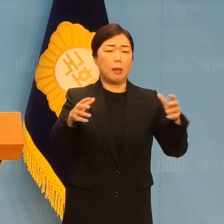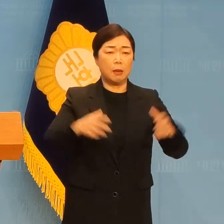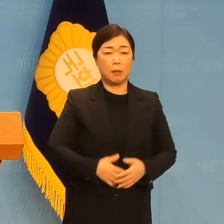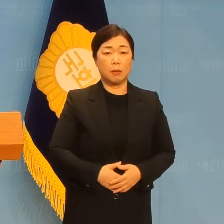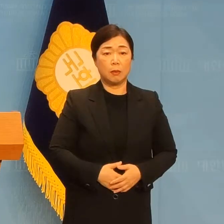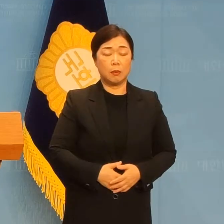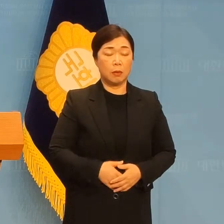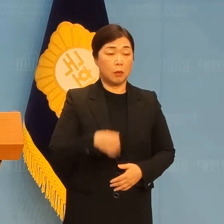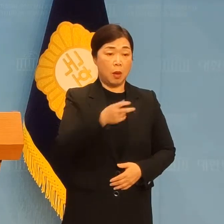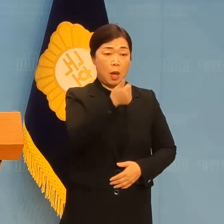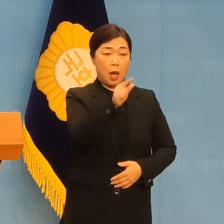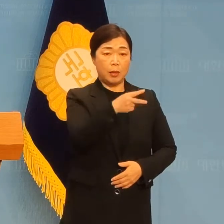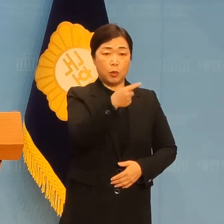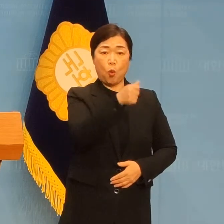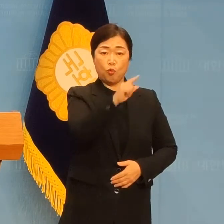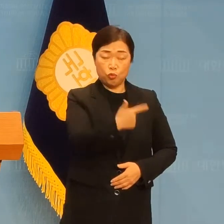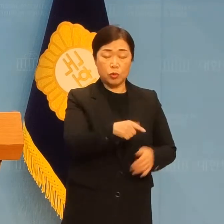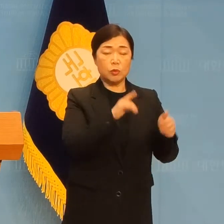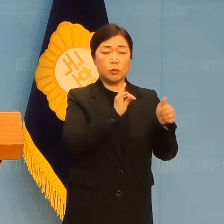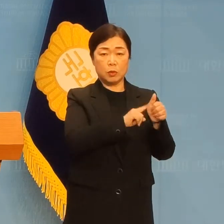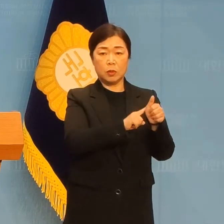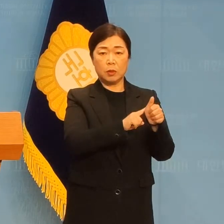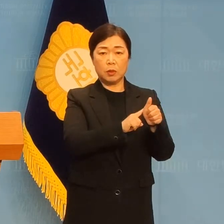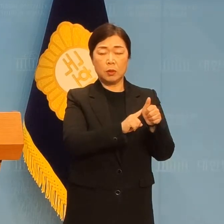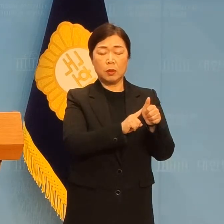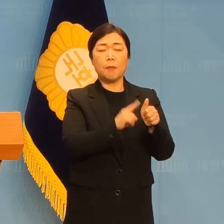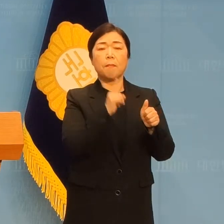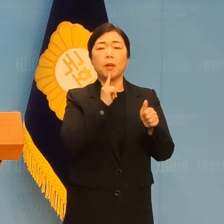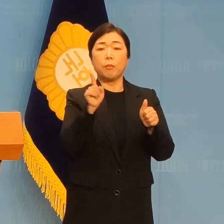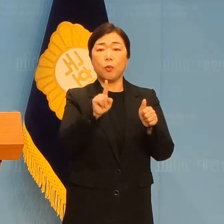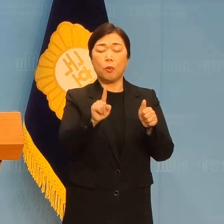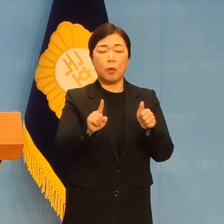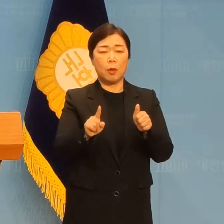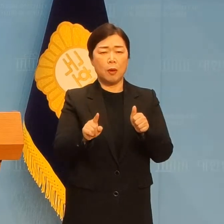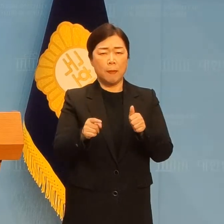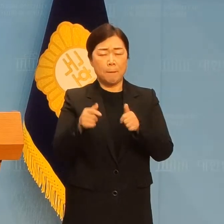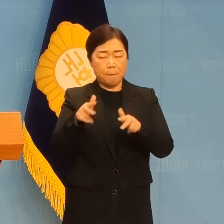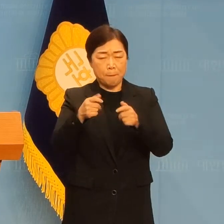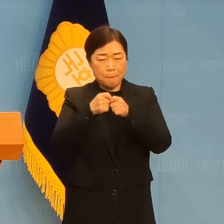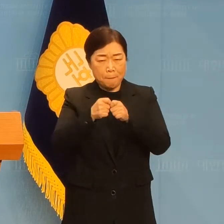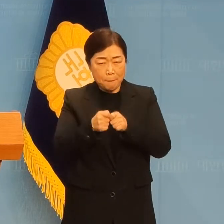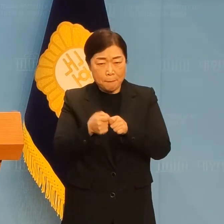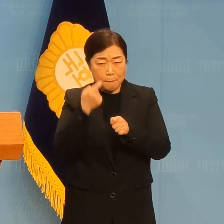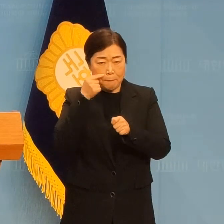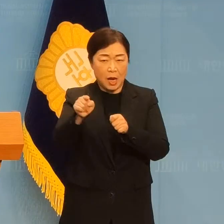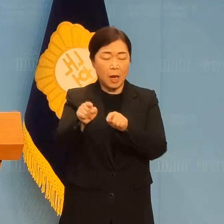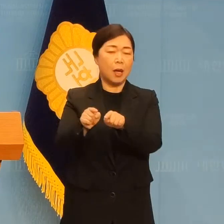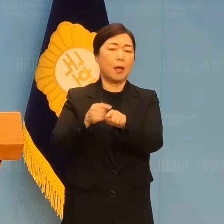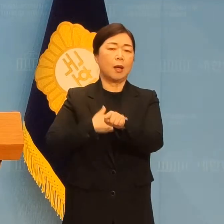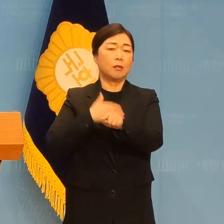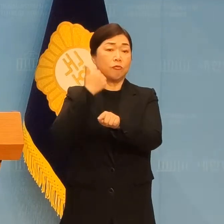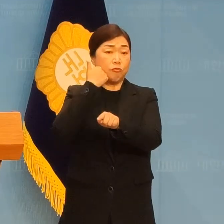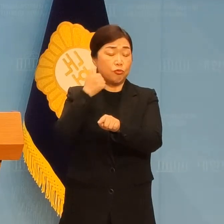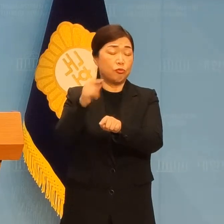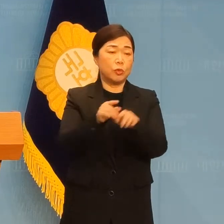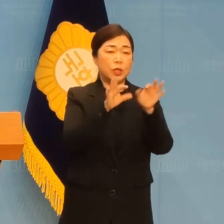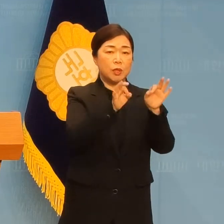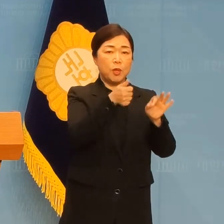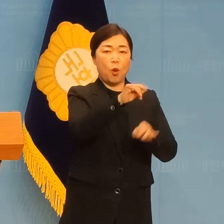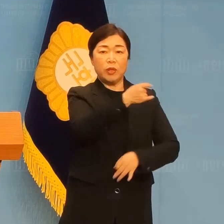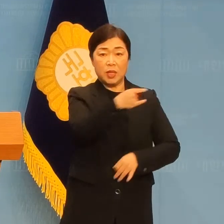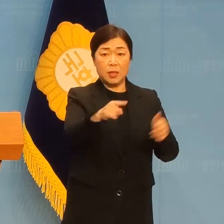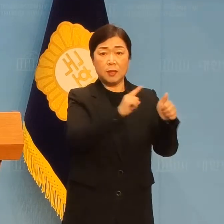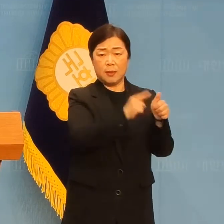의원 중에 딱 김건희 라인, 김건희 목신자가 있다고 콕 집어 지목했다는